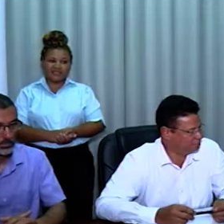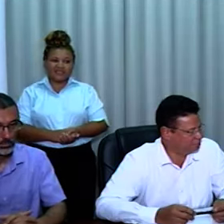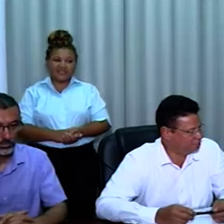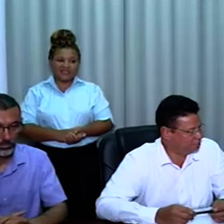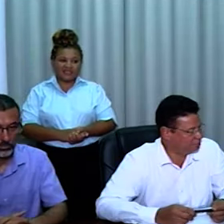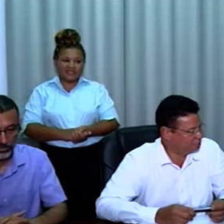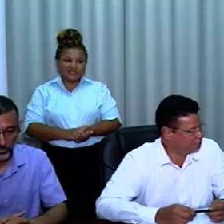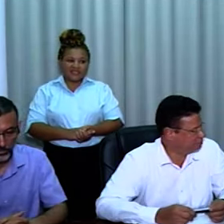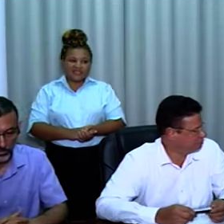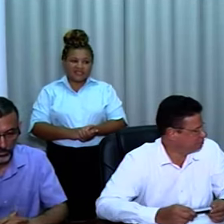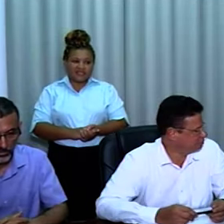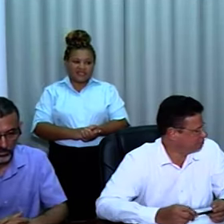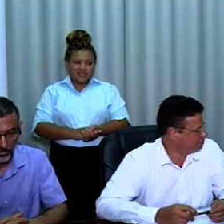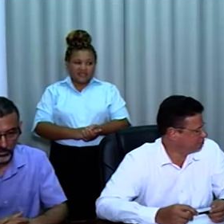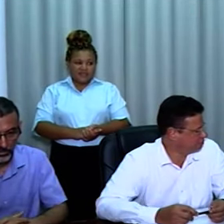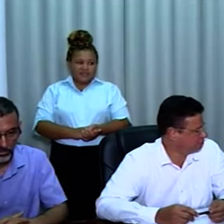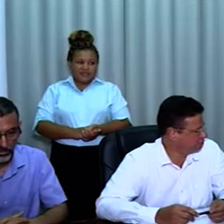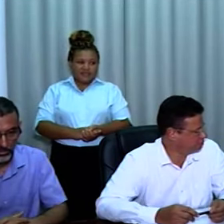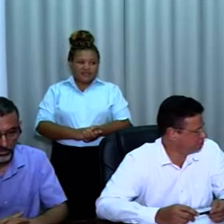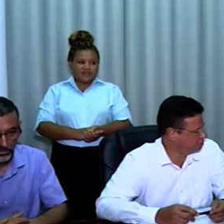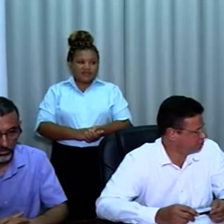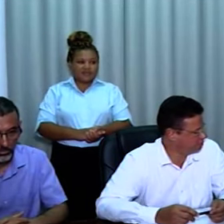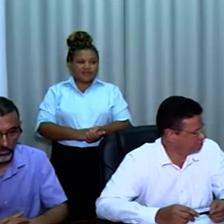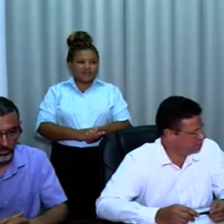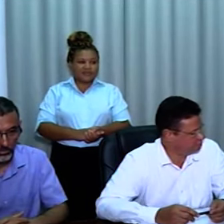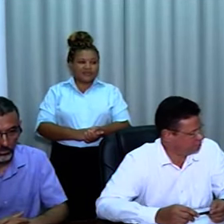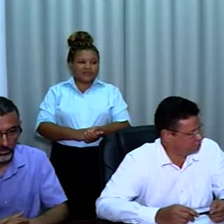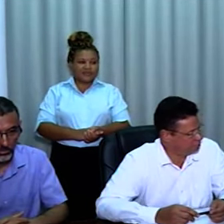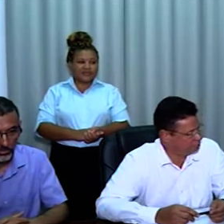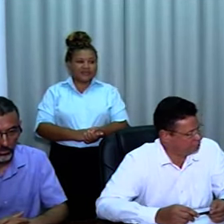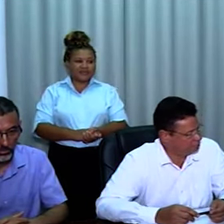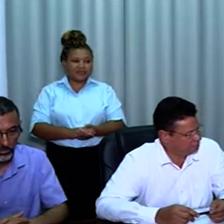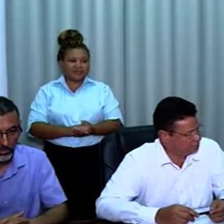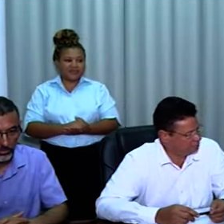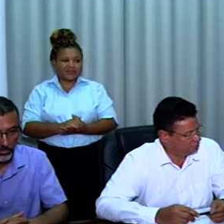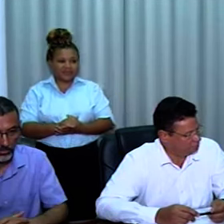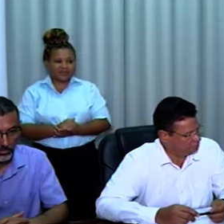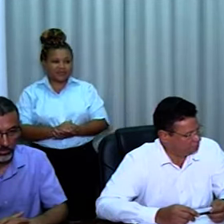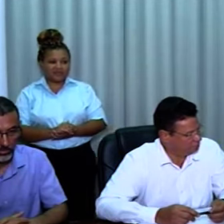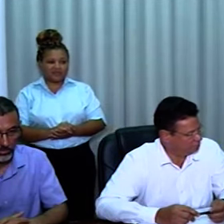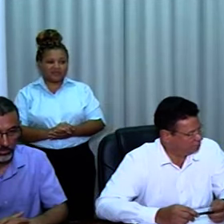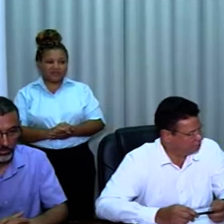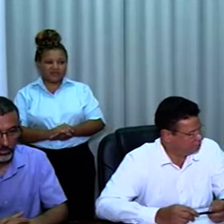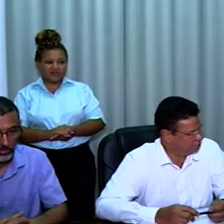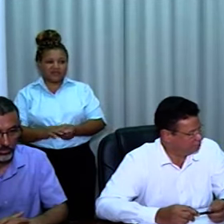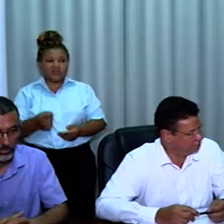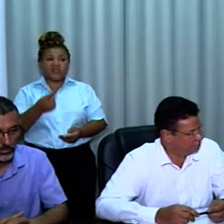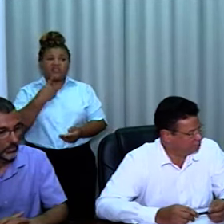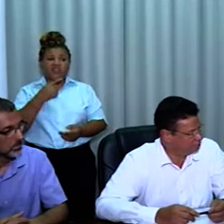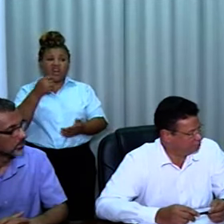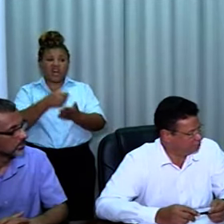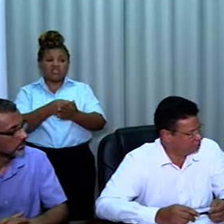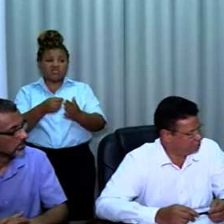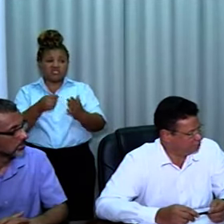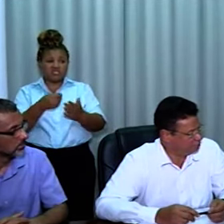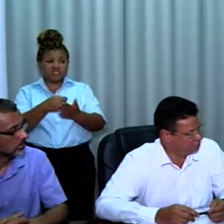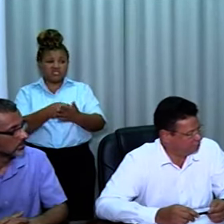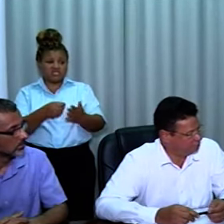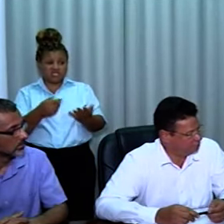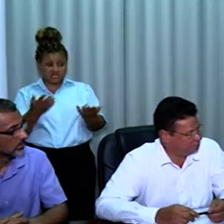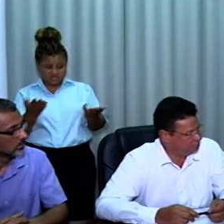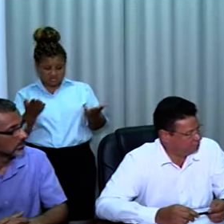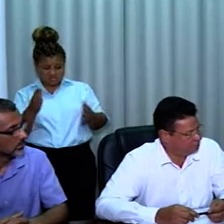retard, mais seulement nous pas voir, par exemple, si vous passez trop beaucoup, finalement, il peut garder tout. Il peut garder tout. D'autres, après, ils ne peuvent pas servir de vous aider. Donc, on a un